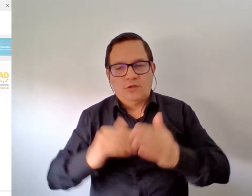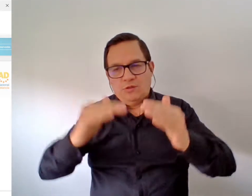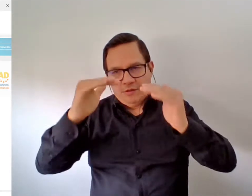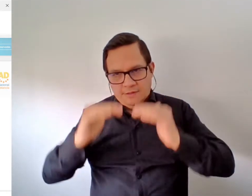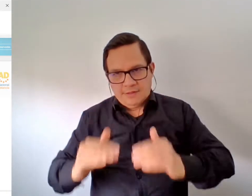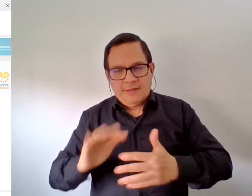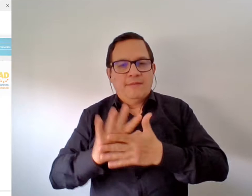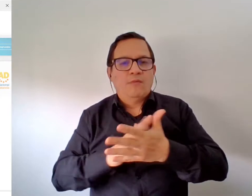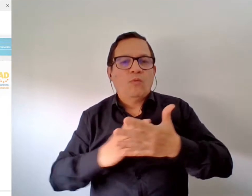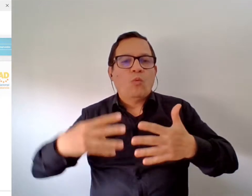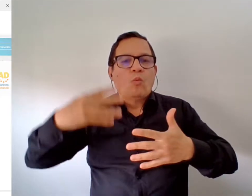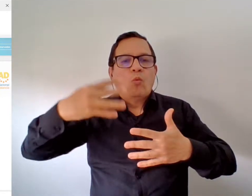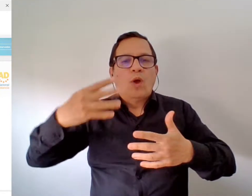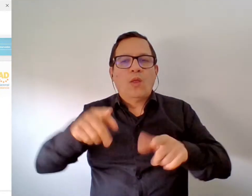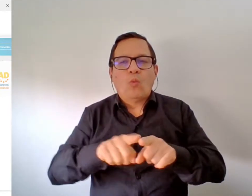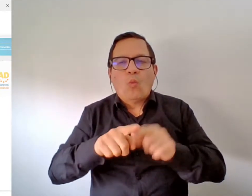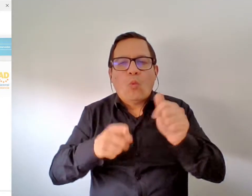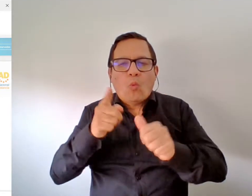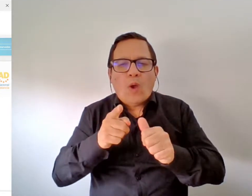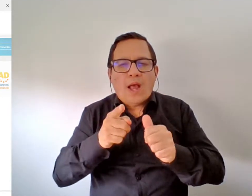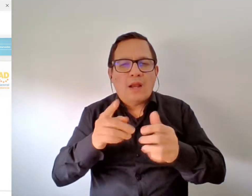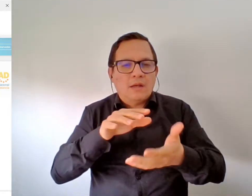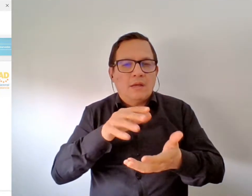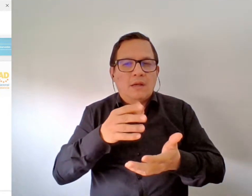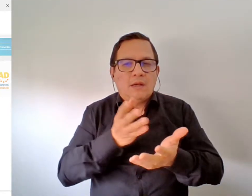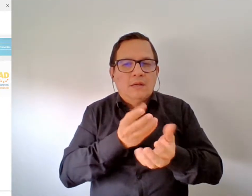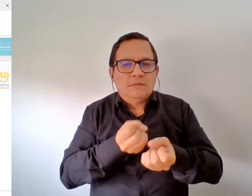4. Distribución elegida.